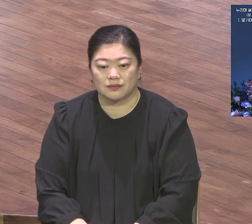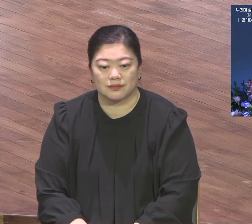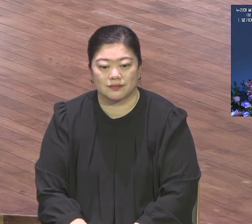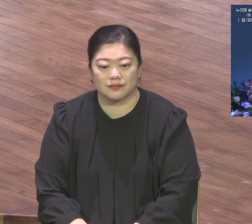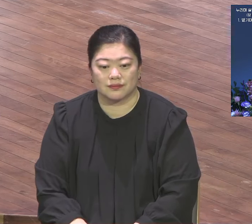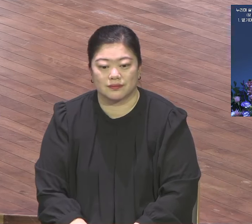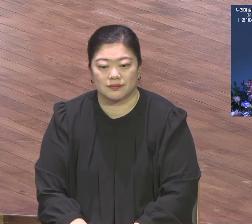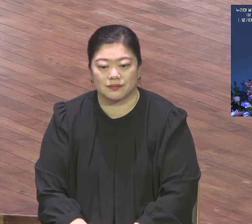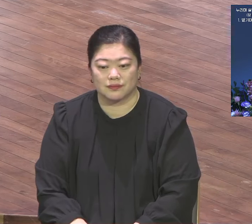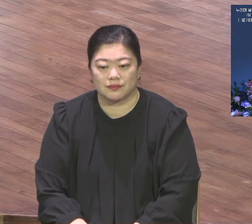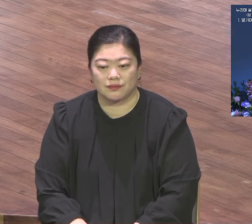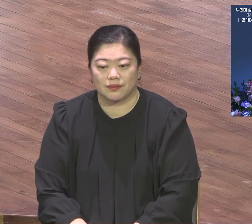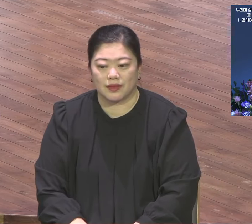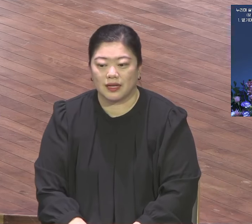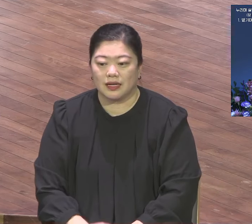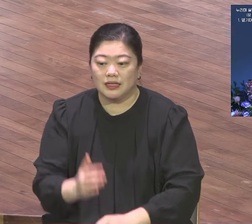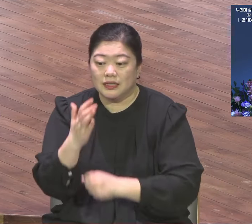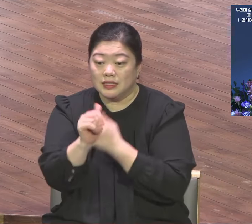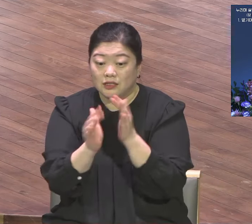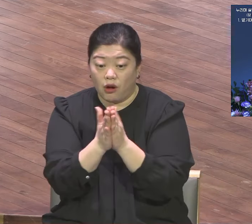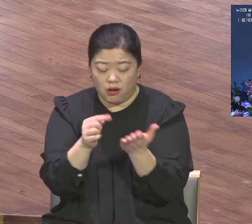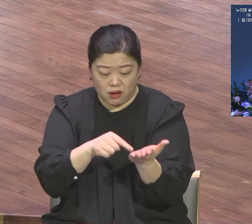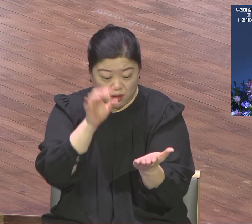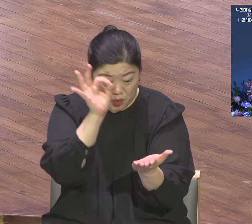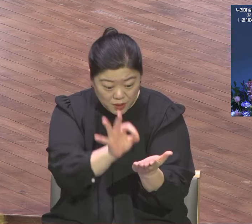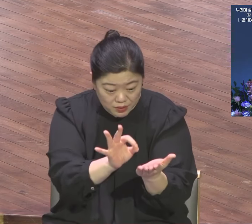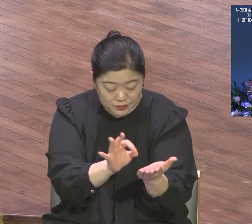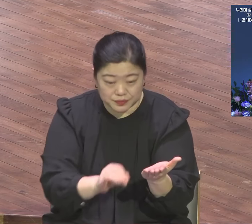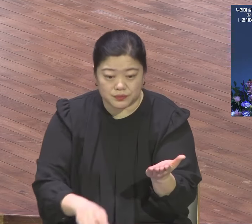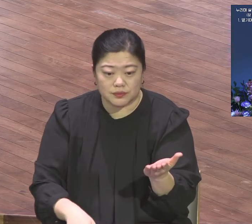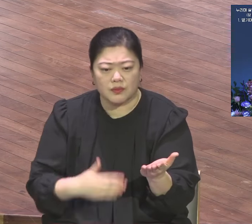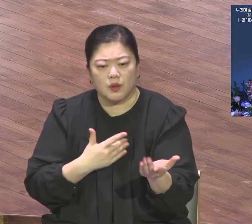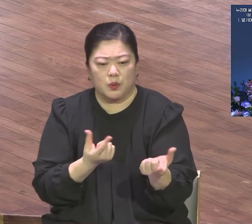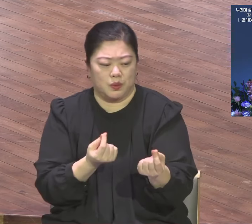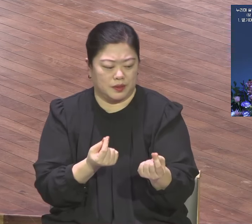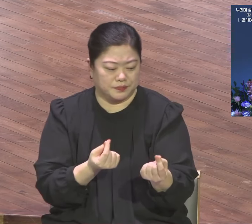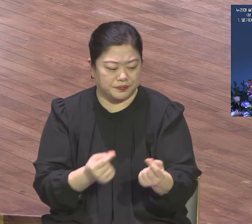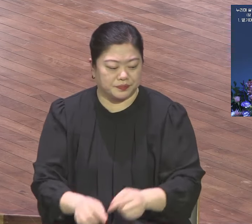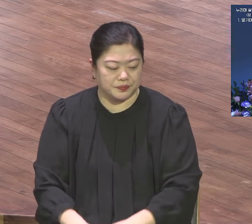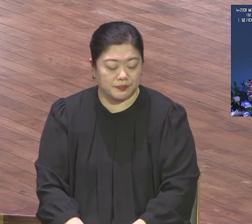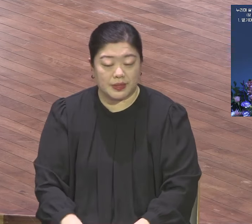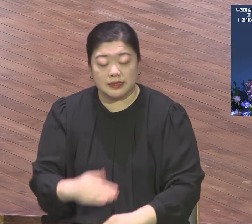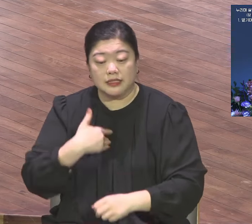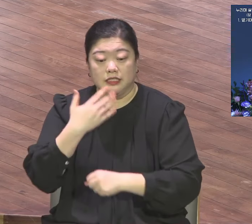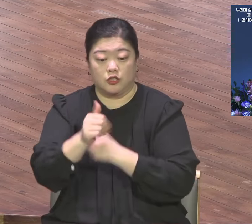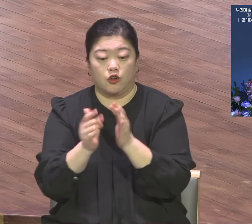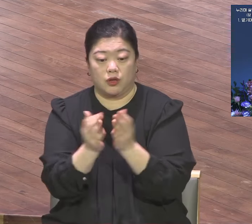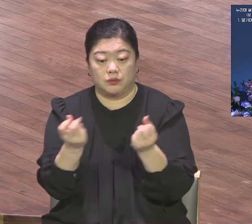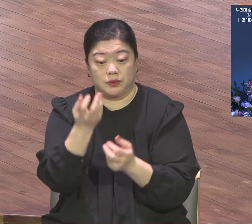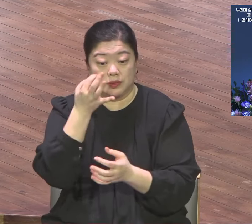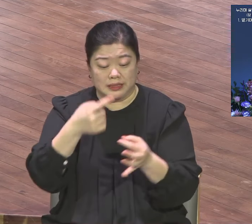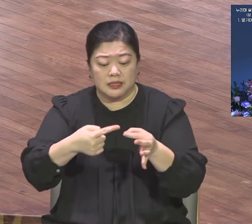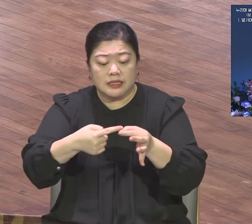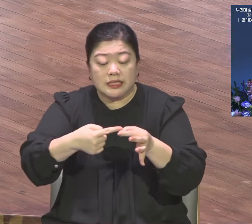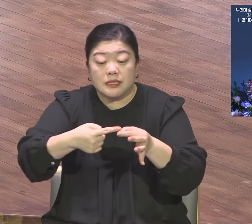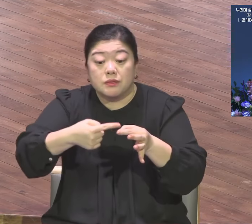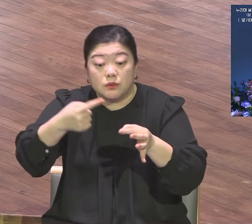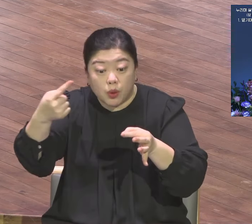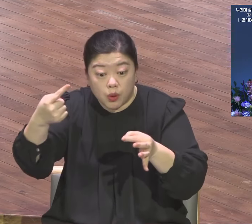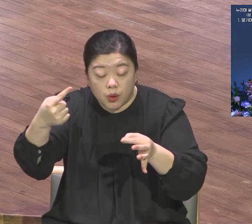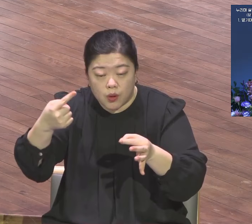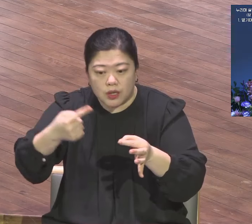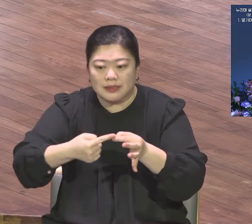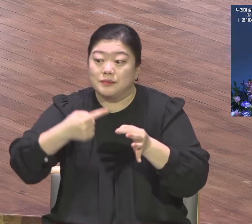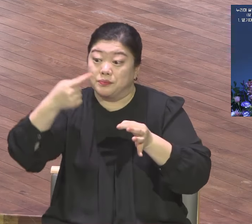이것이 성경적 축복의 플랫폼이기 때문에 제가 말씀드린 겁니다. 제가 이 근거를 말씀드릴게요. 11조 드려서 받는